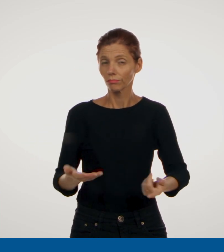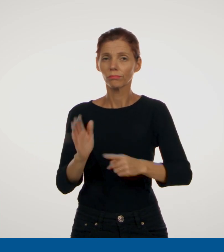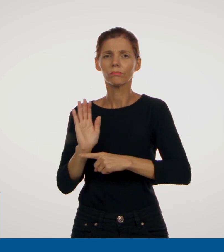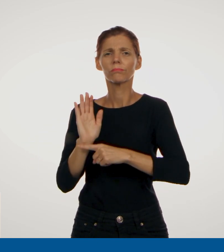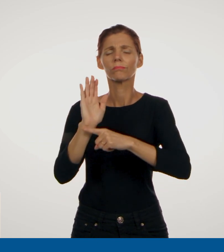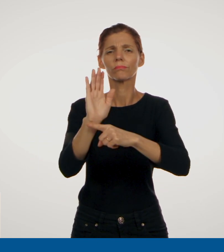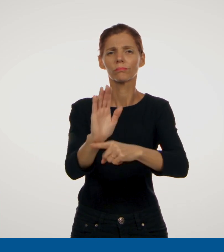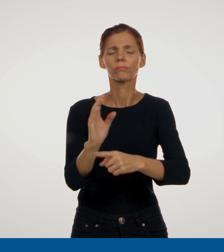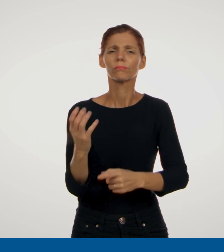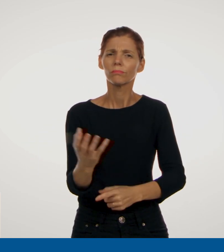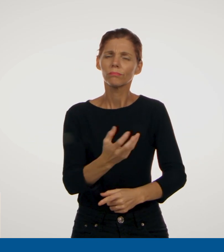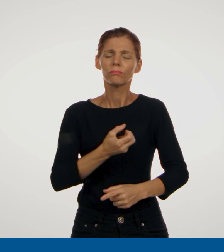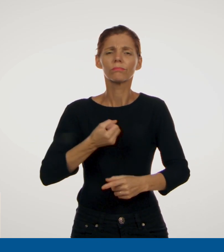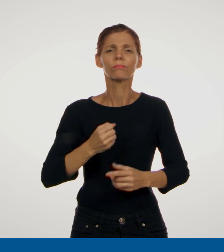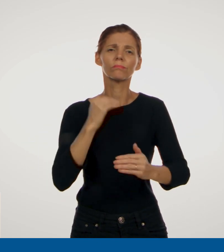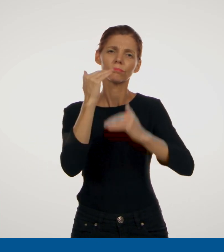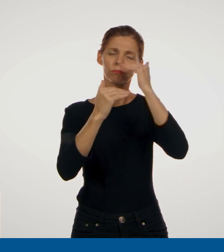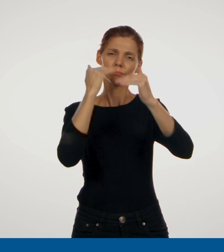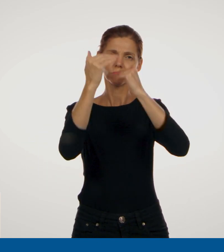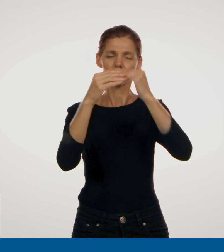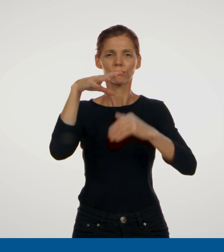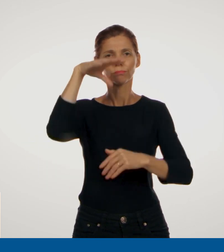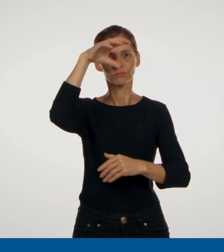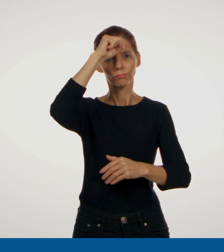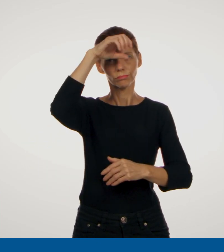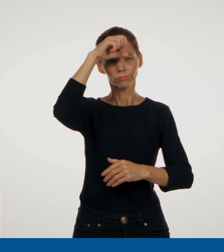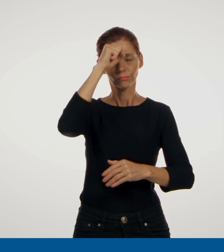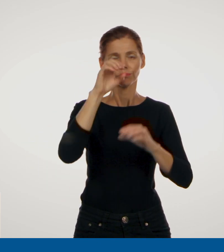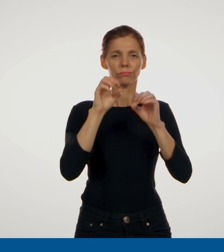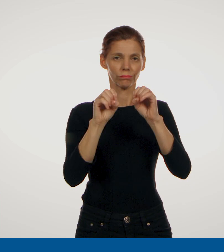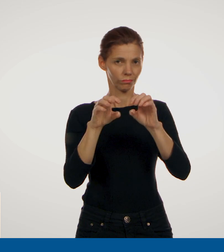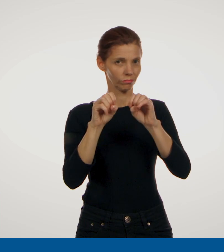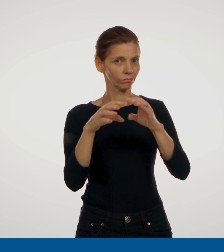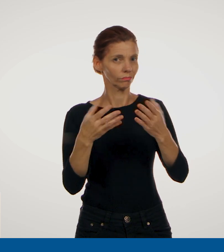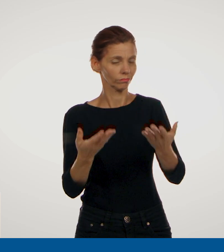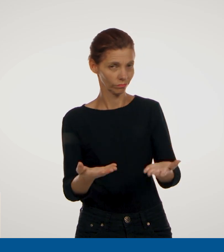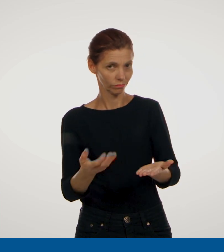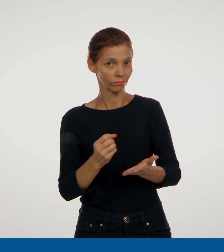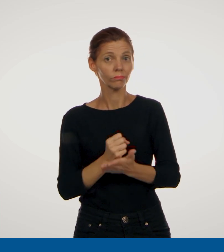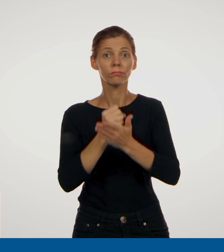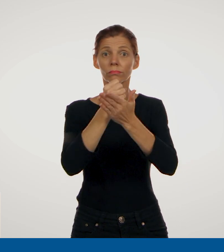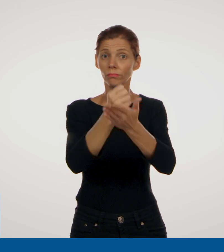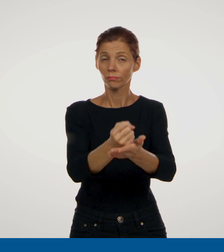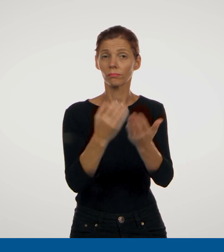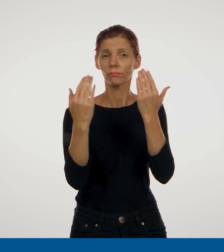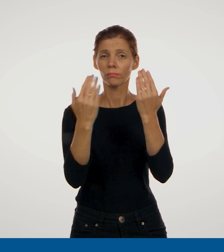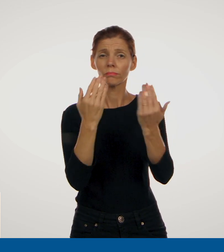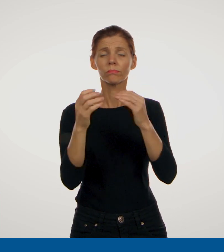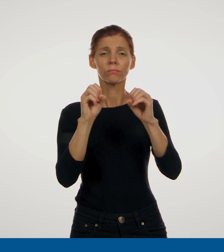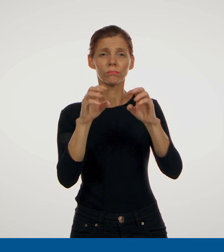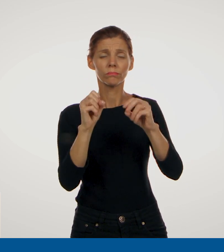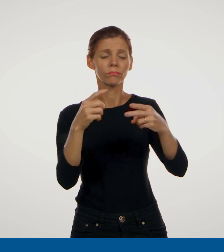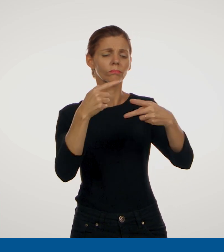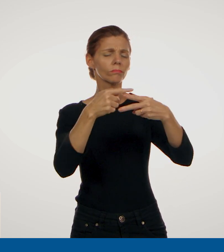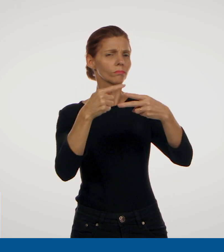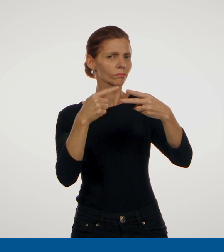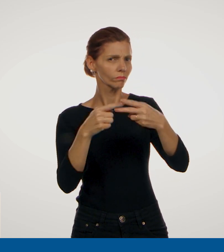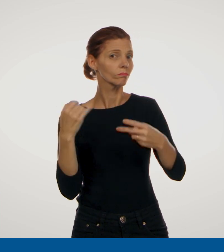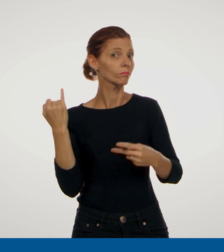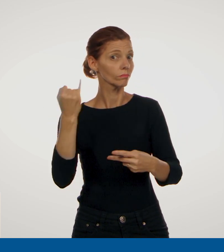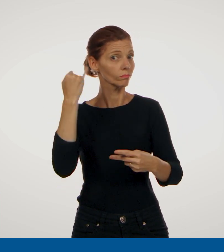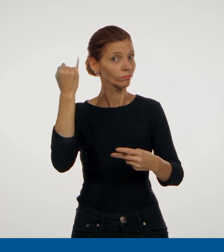mais eficiente o processo de ensino-aprendizagem. A contribuição da psicologia da educação abrange 2 aspectos